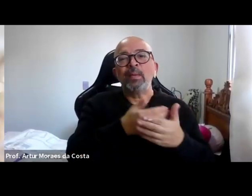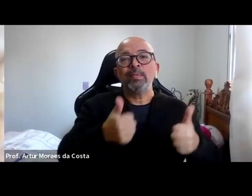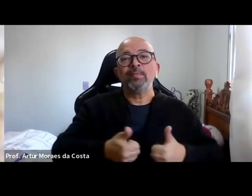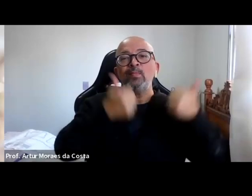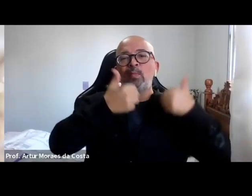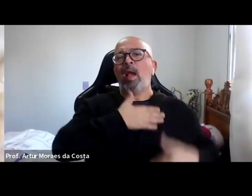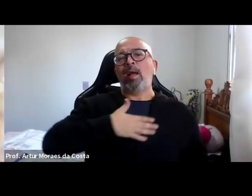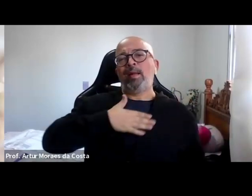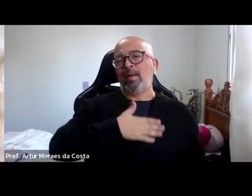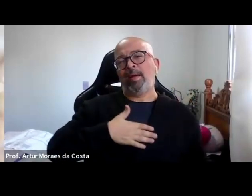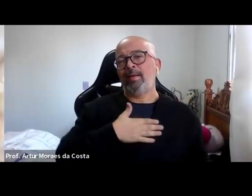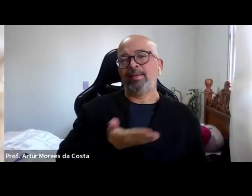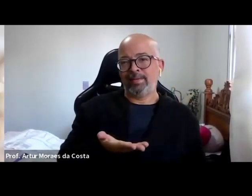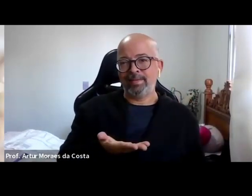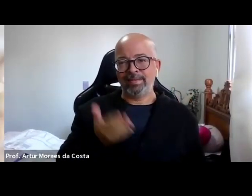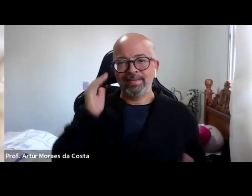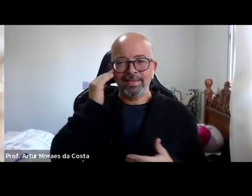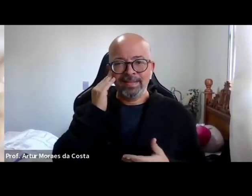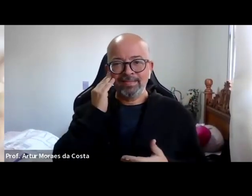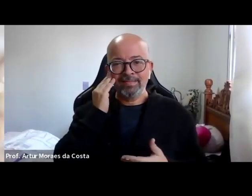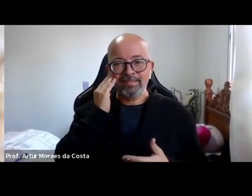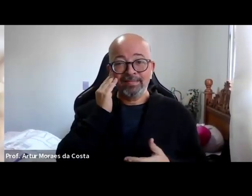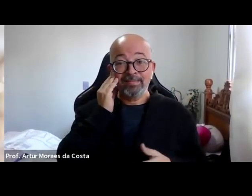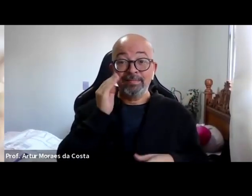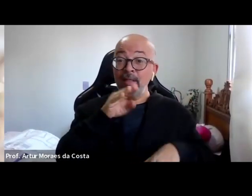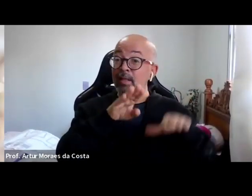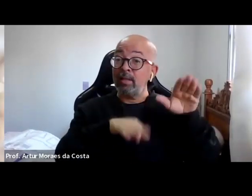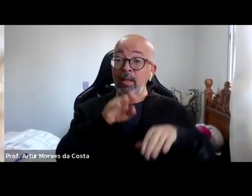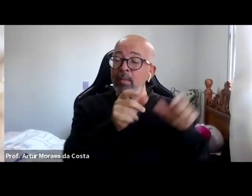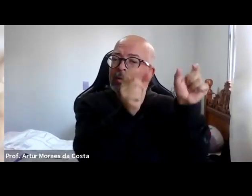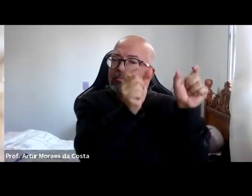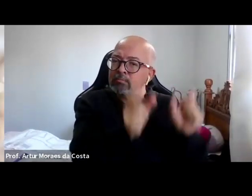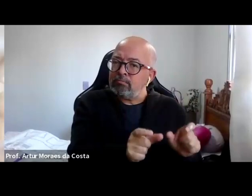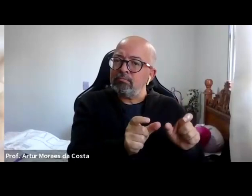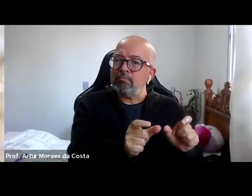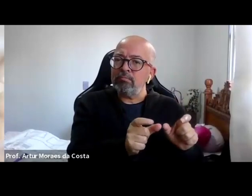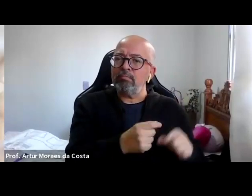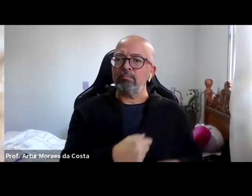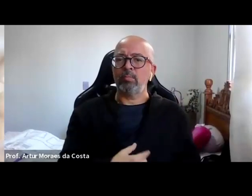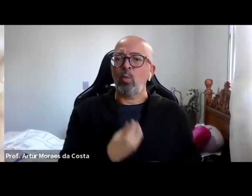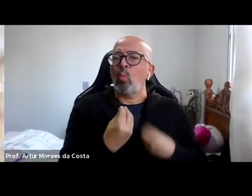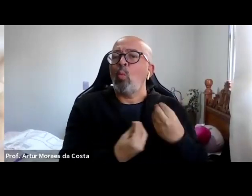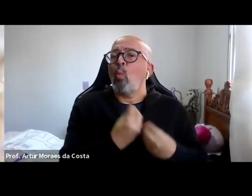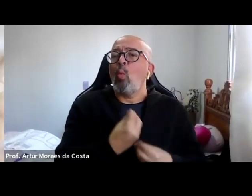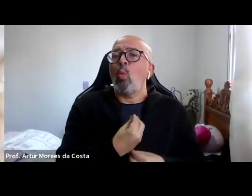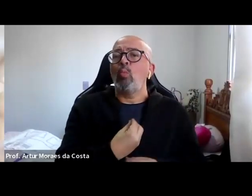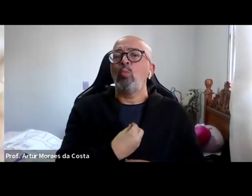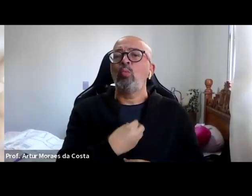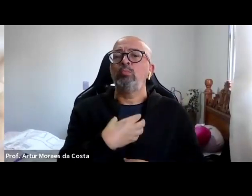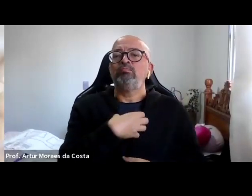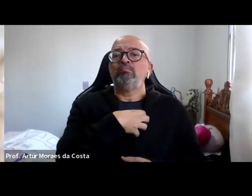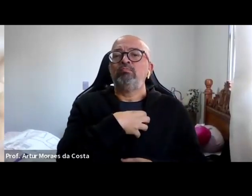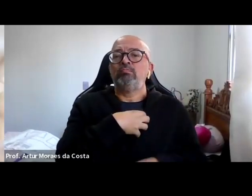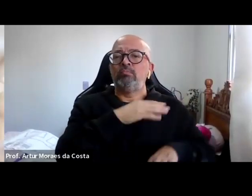hacer que una persona sordociega pierda la oportunidad de disfrutar de un día hermoso